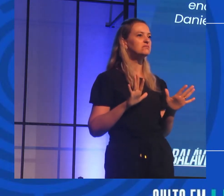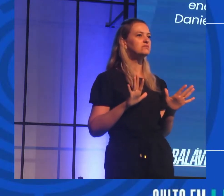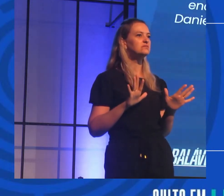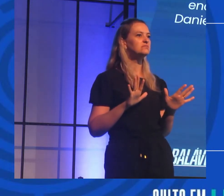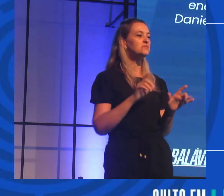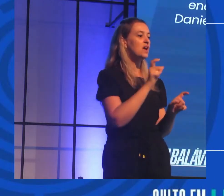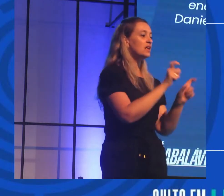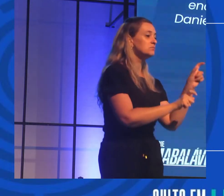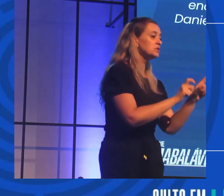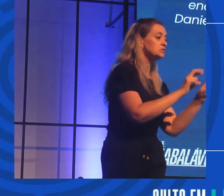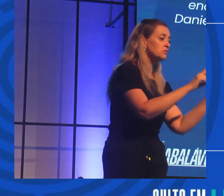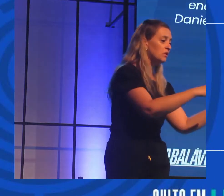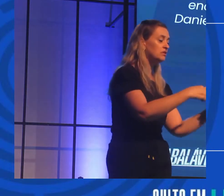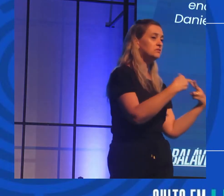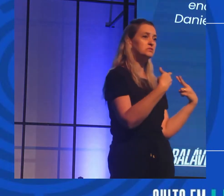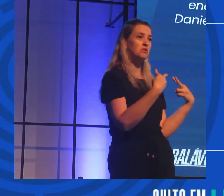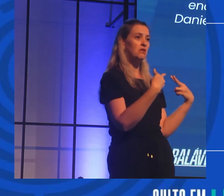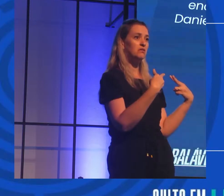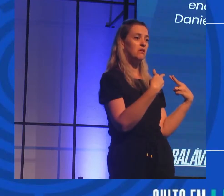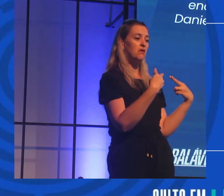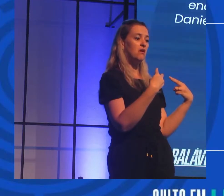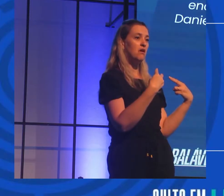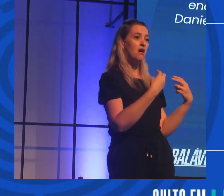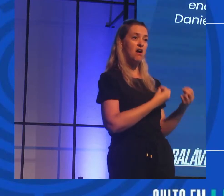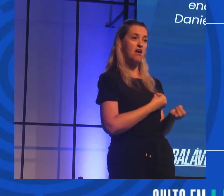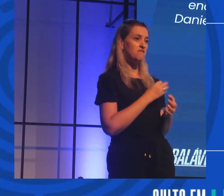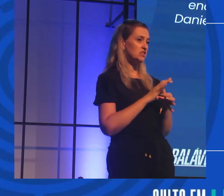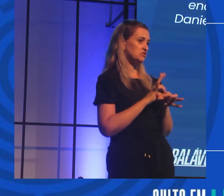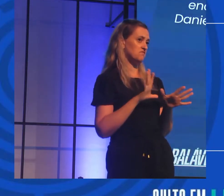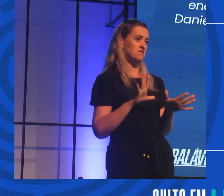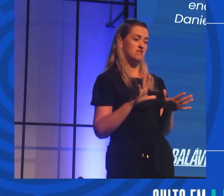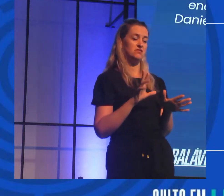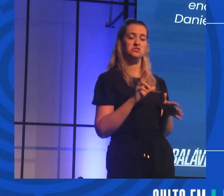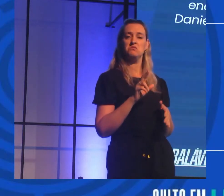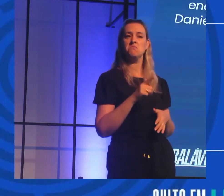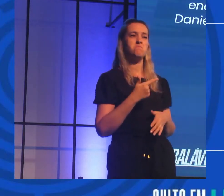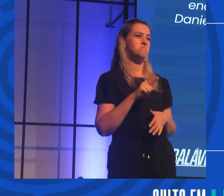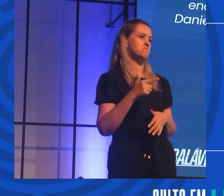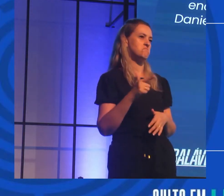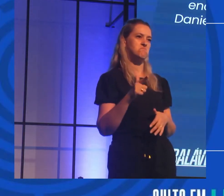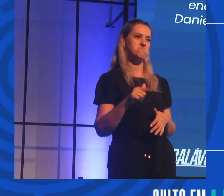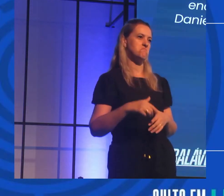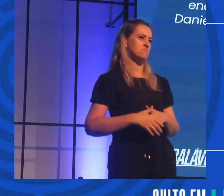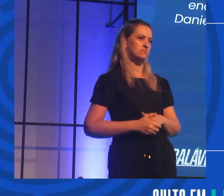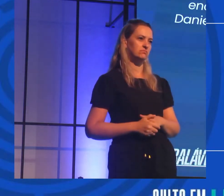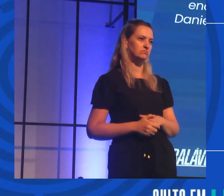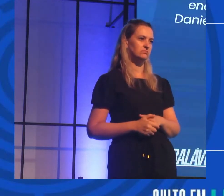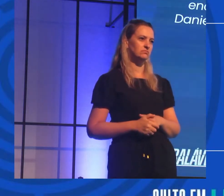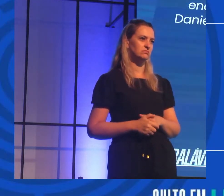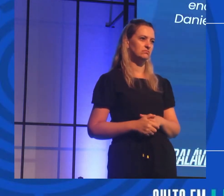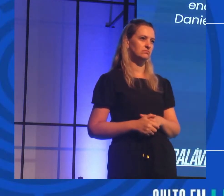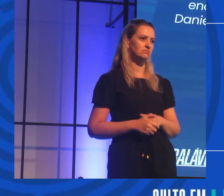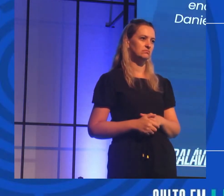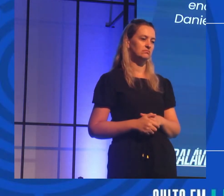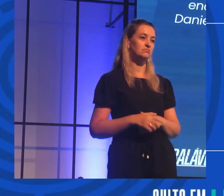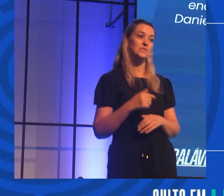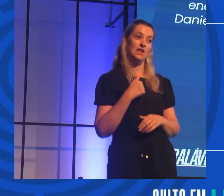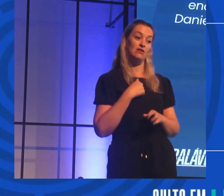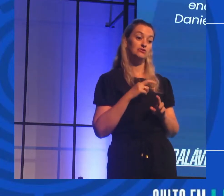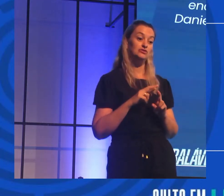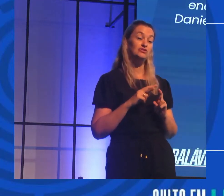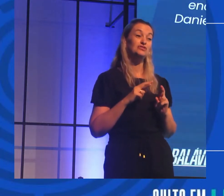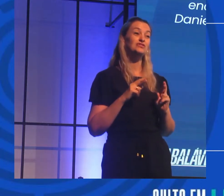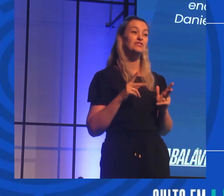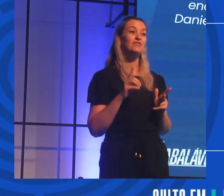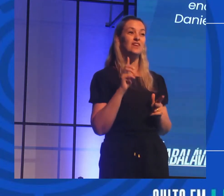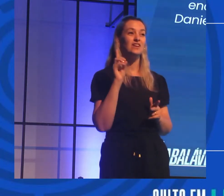O verso 6 e o verso 9, na sequência, nos mostra que eles bolam então um plano. Não há nada contra Daniel, então